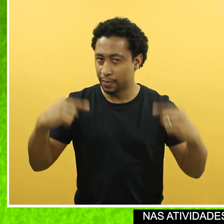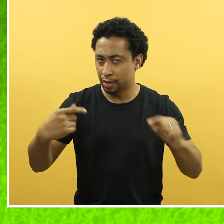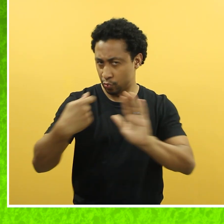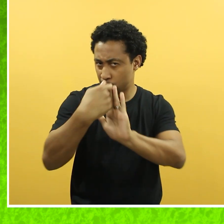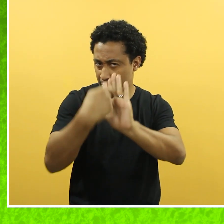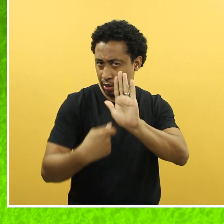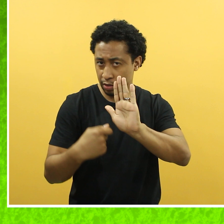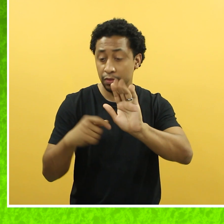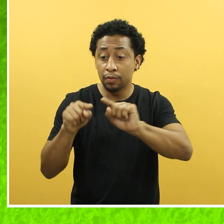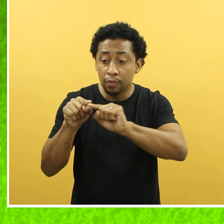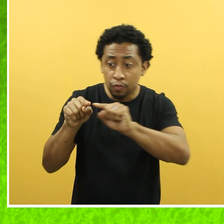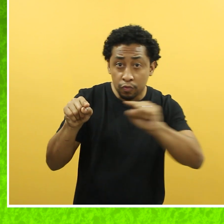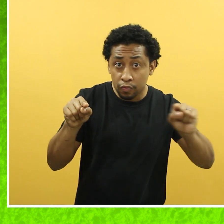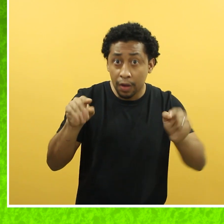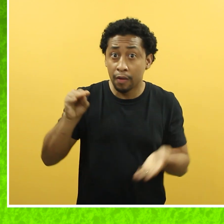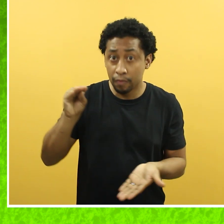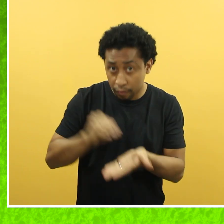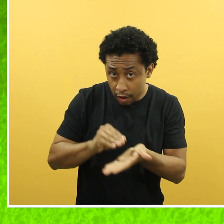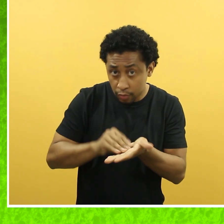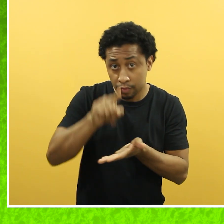seguir.